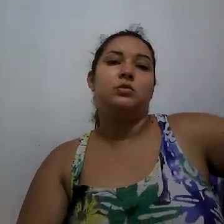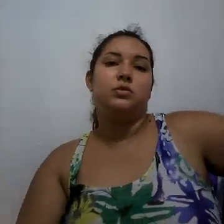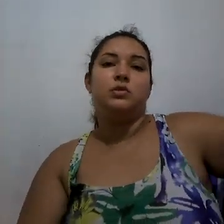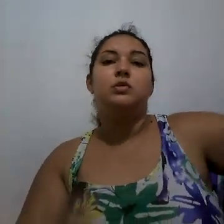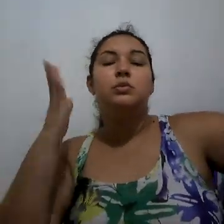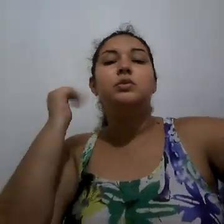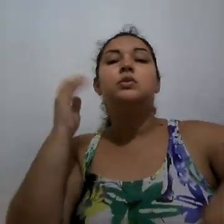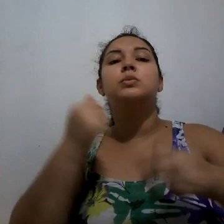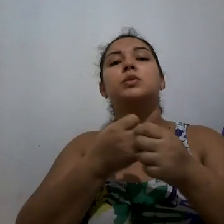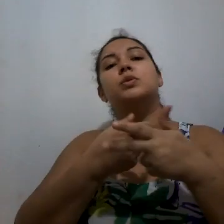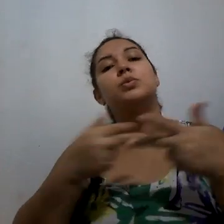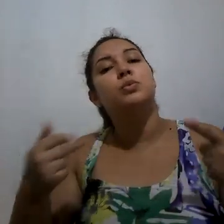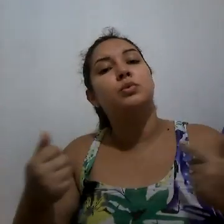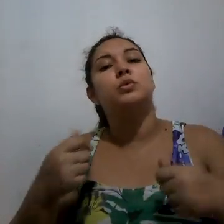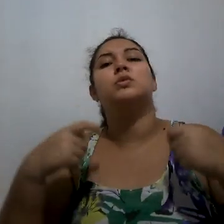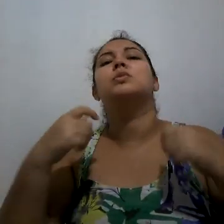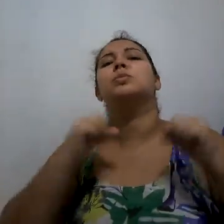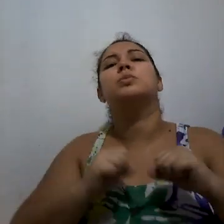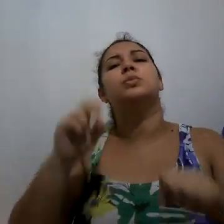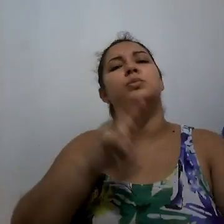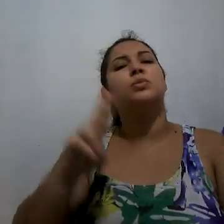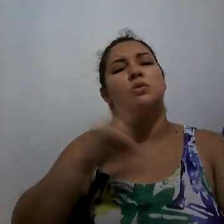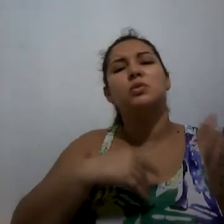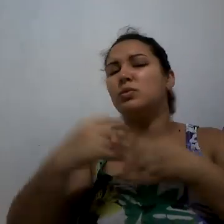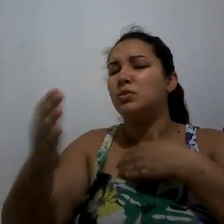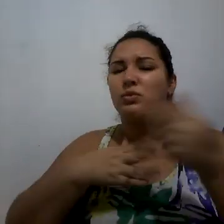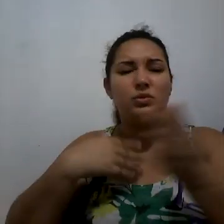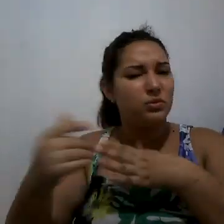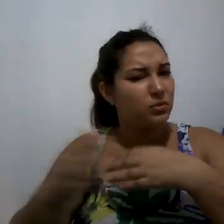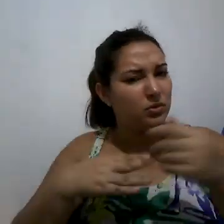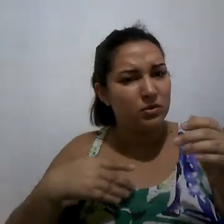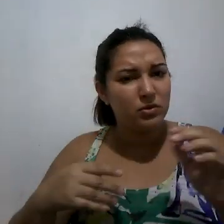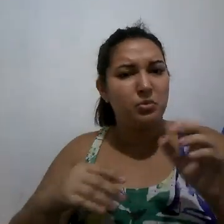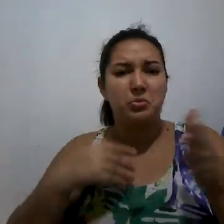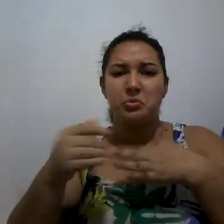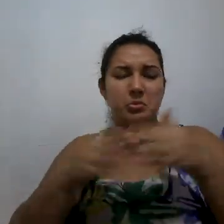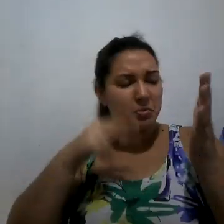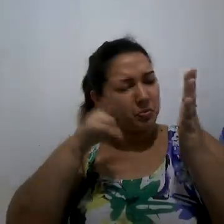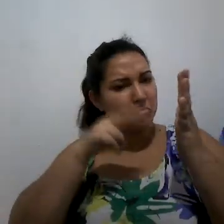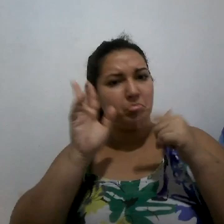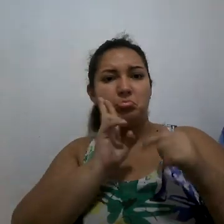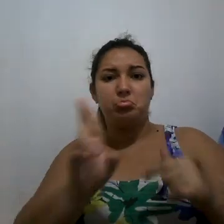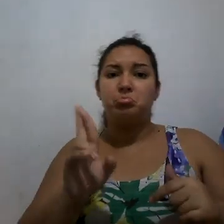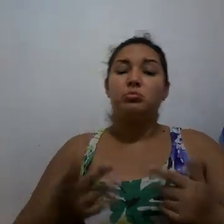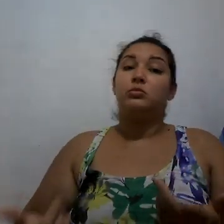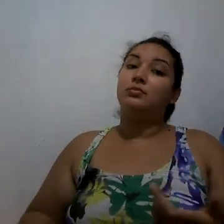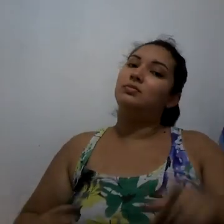determinada coisa. Será que eu posso usar qualquer tipo de aparelho, qualquer tipo de análise que vai me dar aquela resposta? Não. Eu tenho que saber se aquele